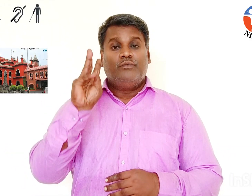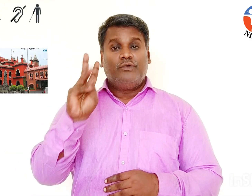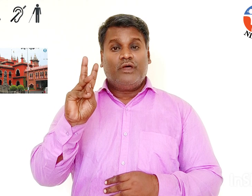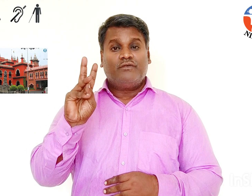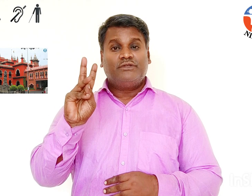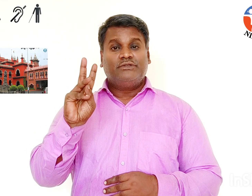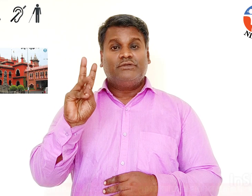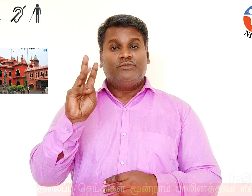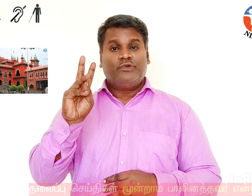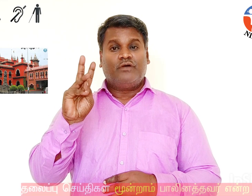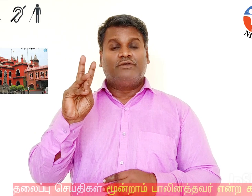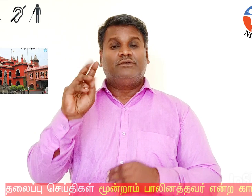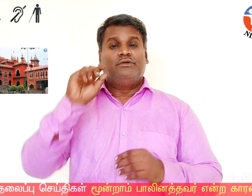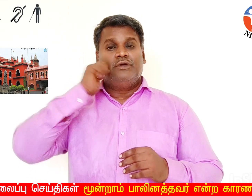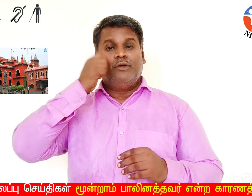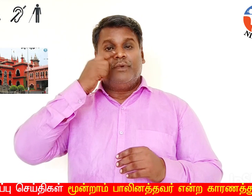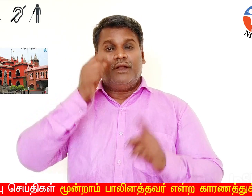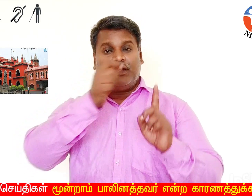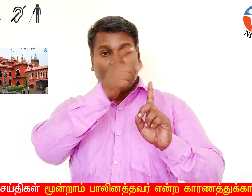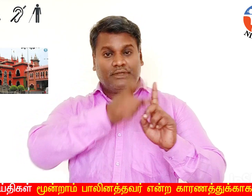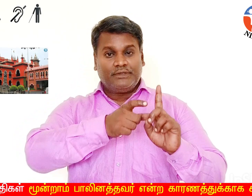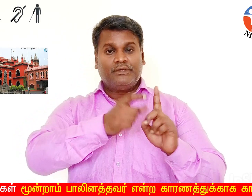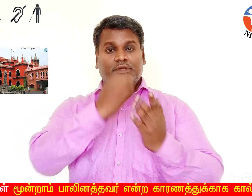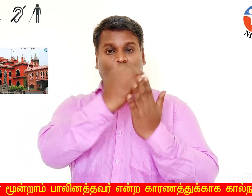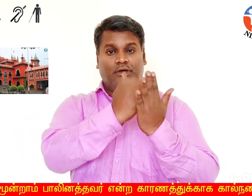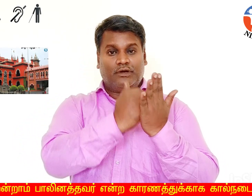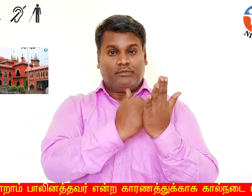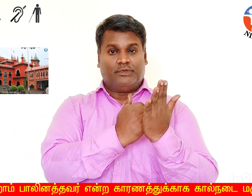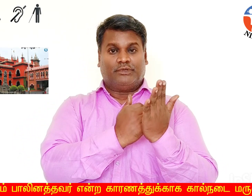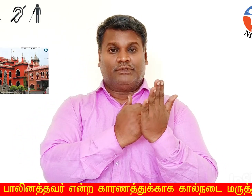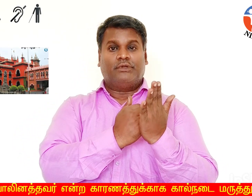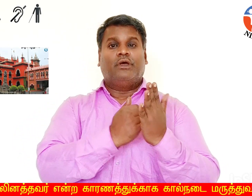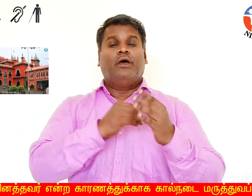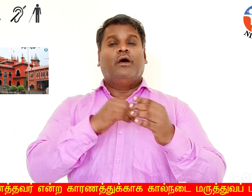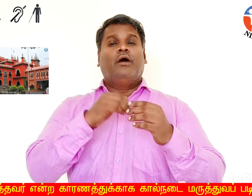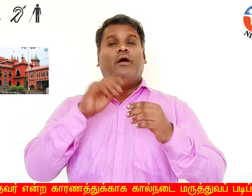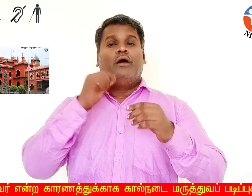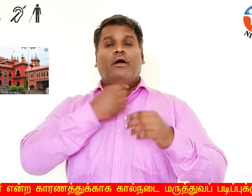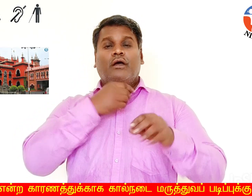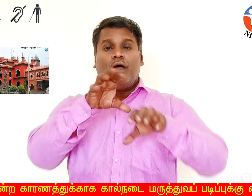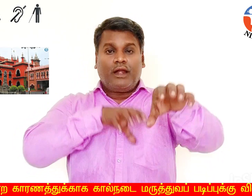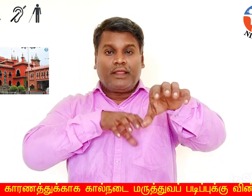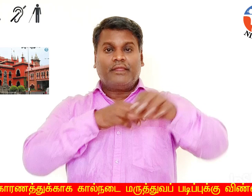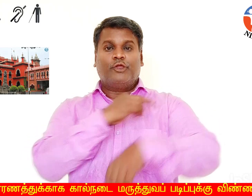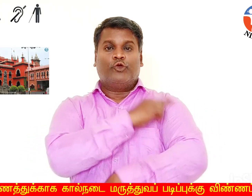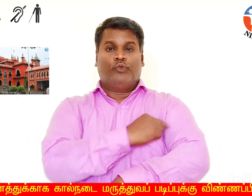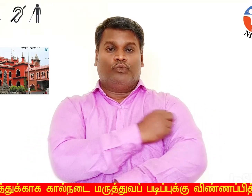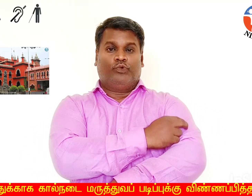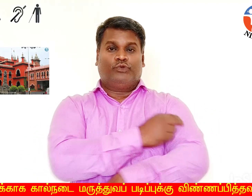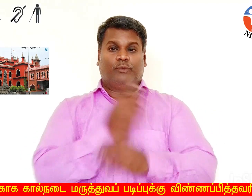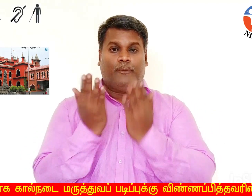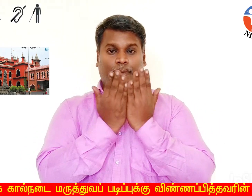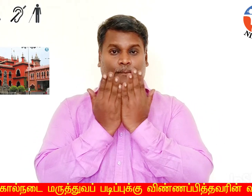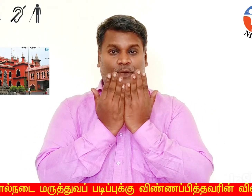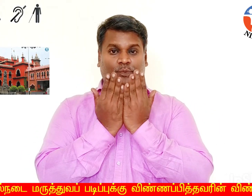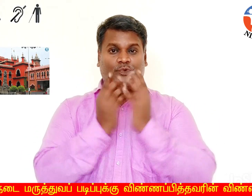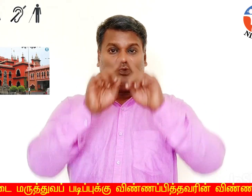மூன்றாம் பாலினத்தவர் என்ற காரணத்துக்காக கால்நடை மருத்துவ படிப்புக்கு விண்ணப்பித்தவரின் விண்ணப்பத்தை நிராகரித்தது தவறு என